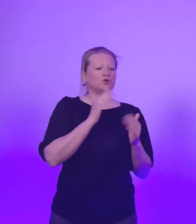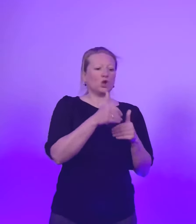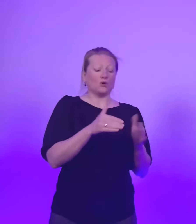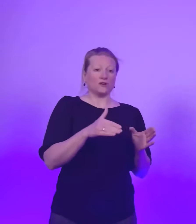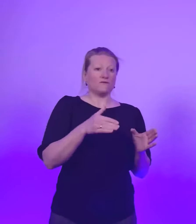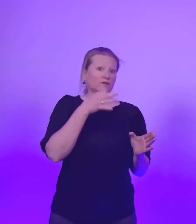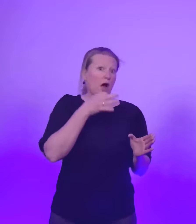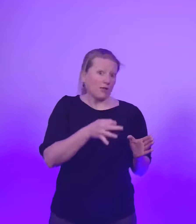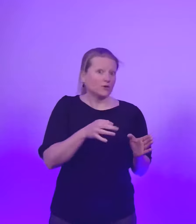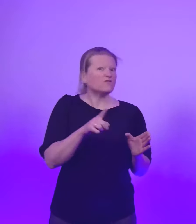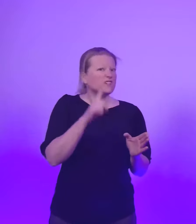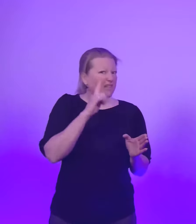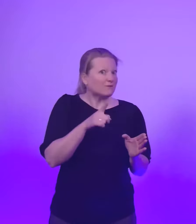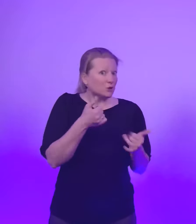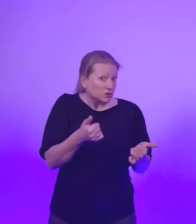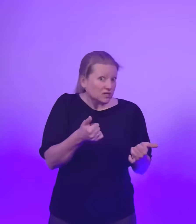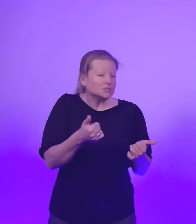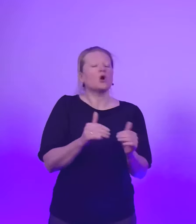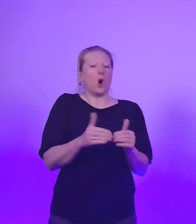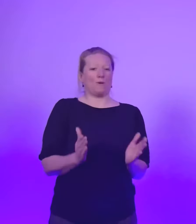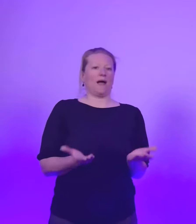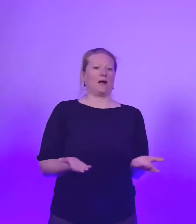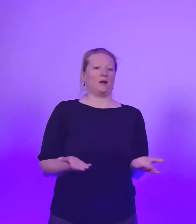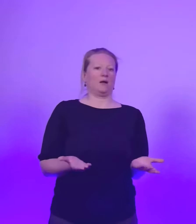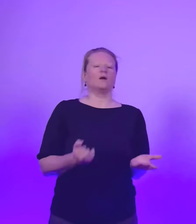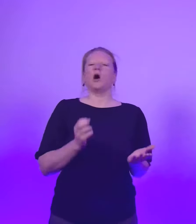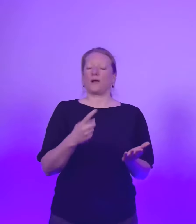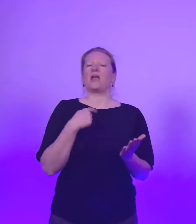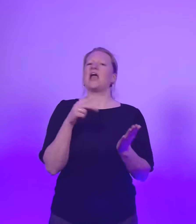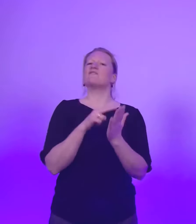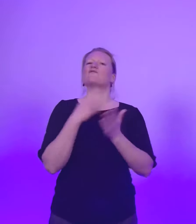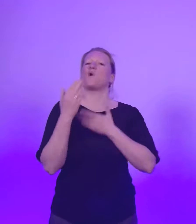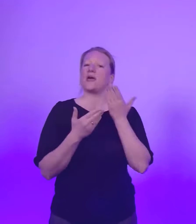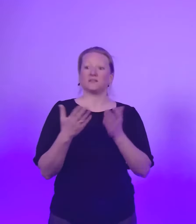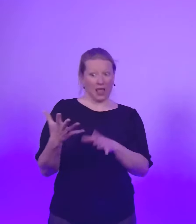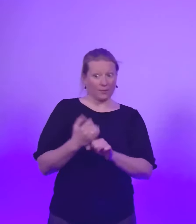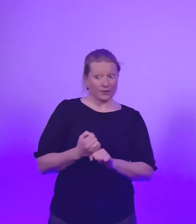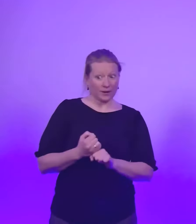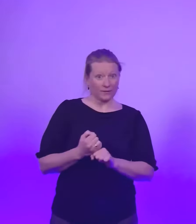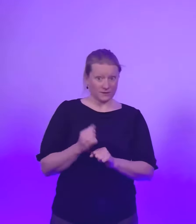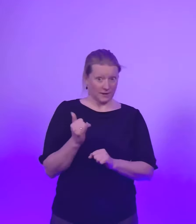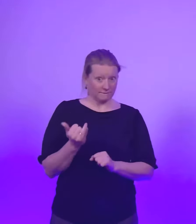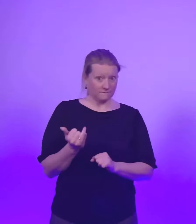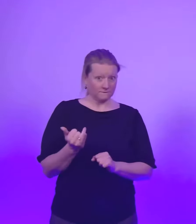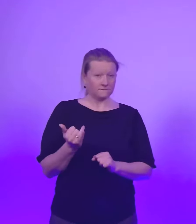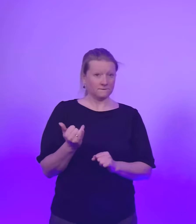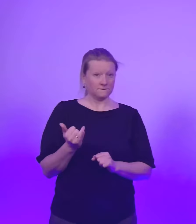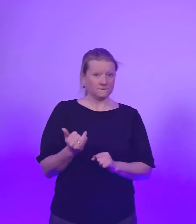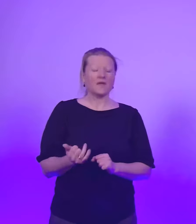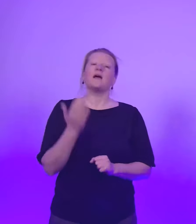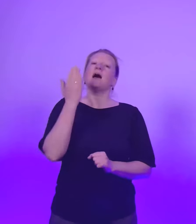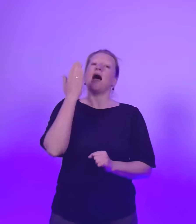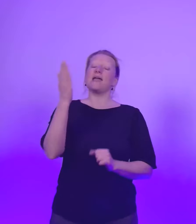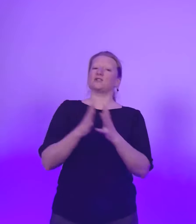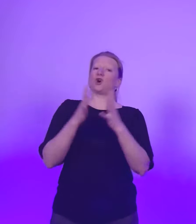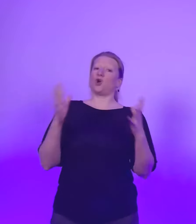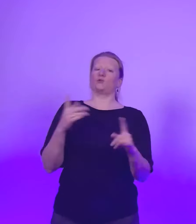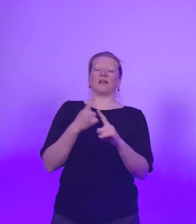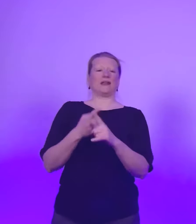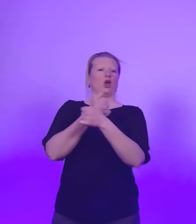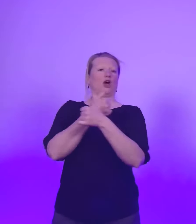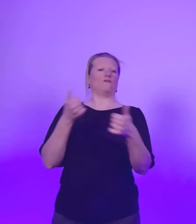welke jullie denken dat goed is. Oké, ik ga het refrein even voorlezen. Olly, help je mee? Ja. Ja. Hij is groot en